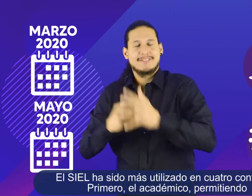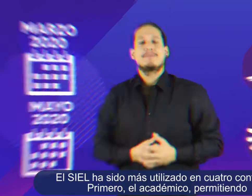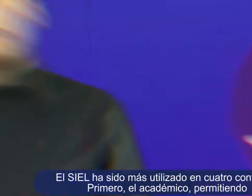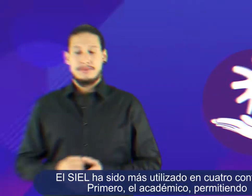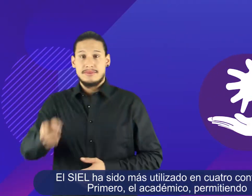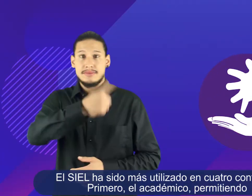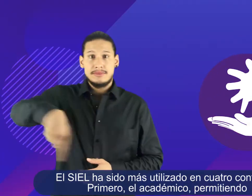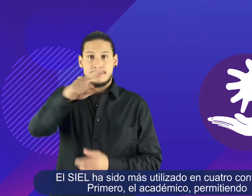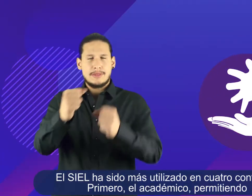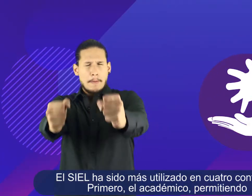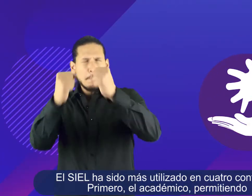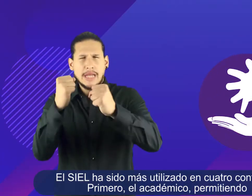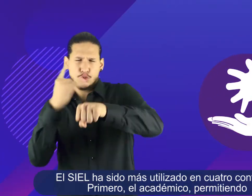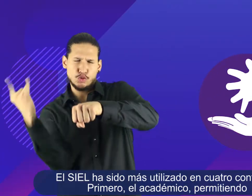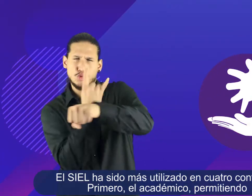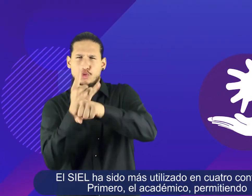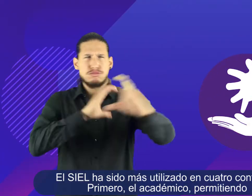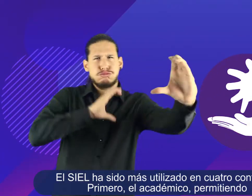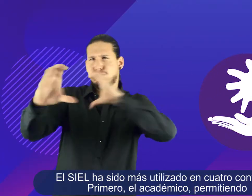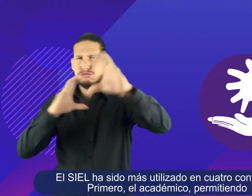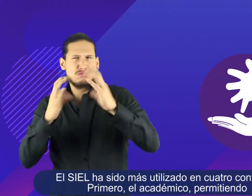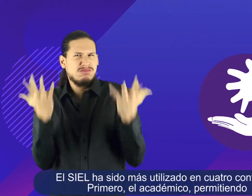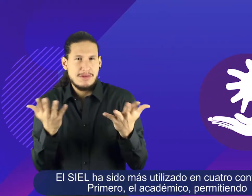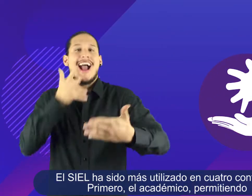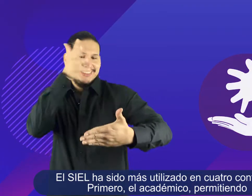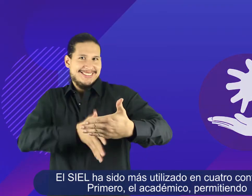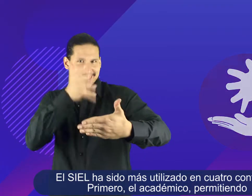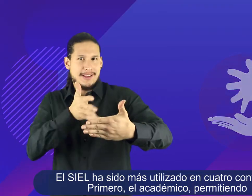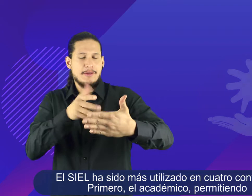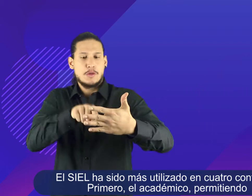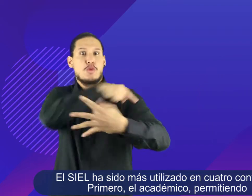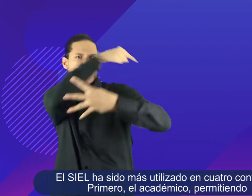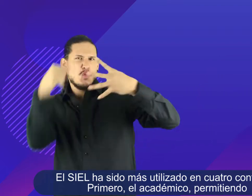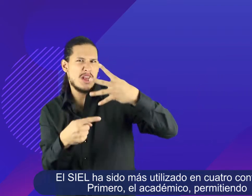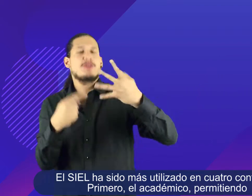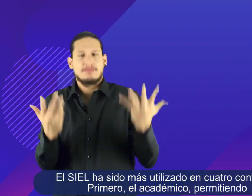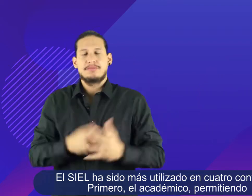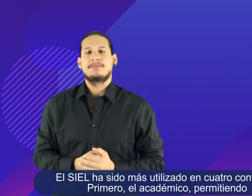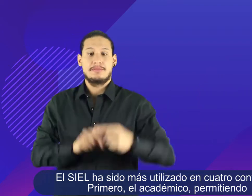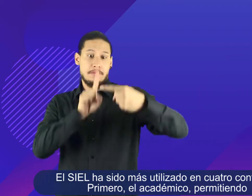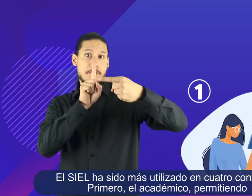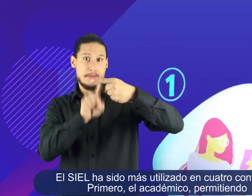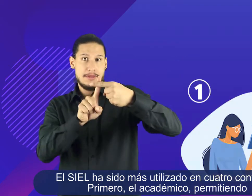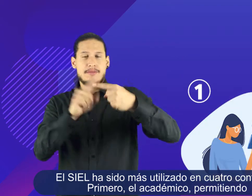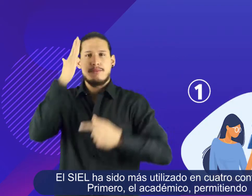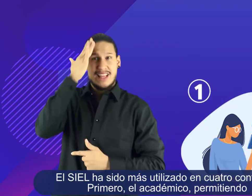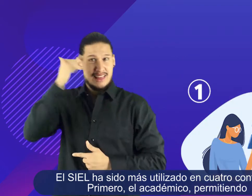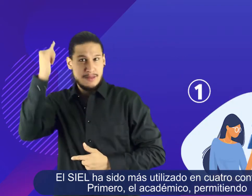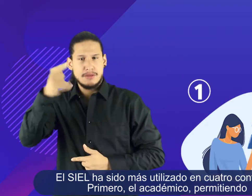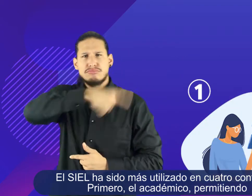El CIEL ha sido más utilizado en cuatro contextos. Primero, el académico,